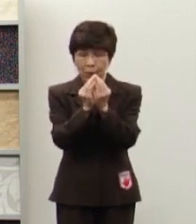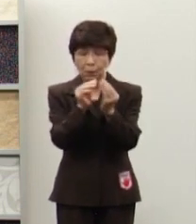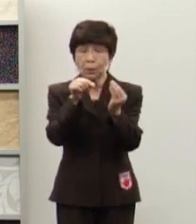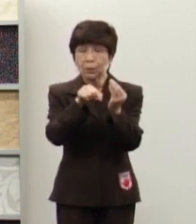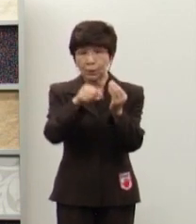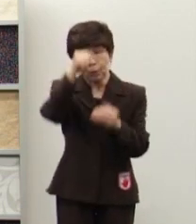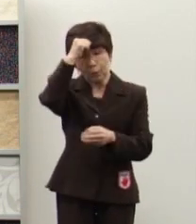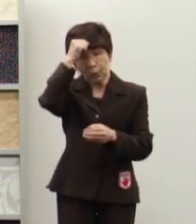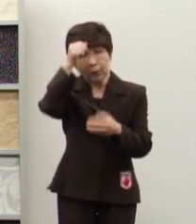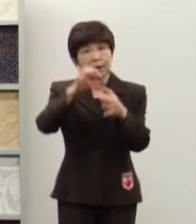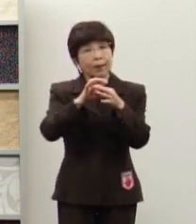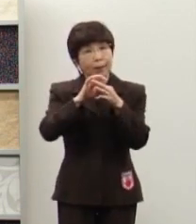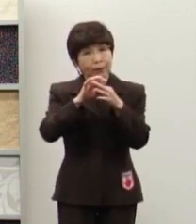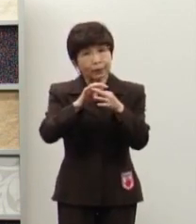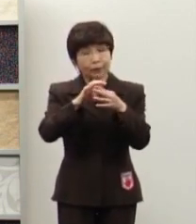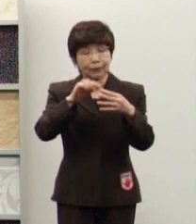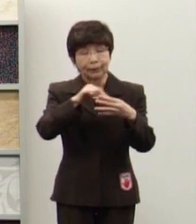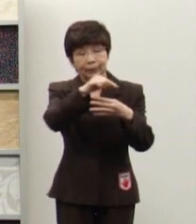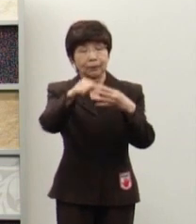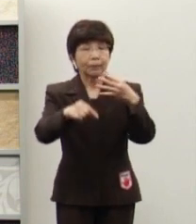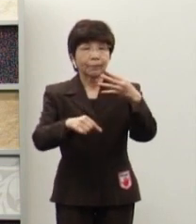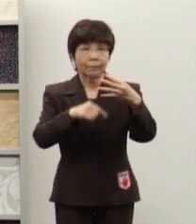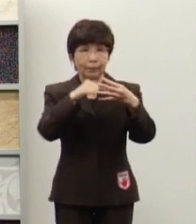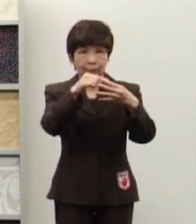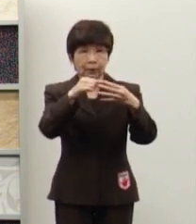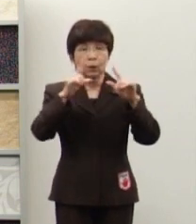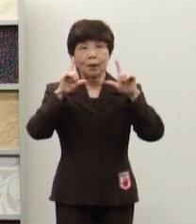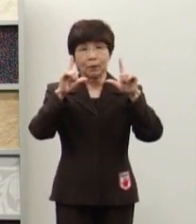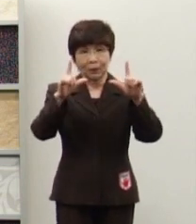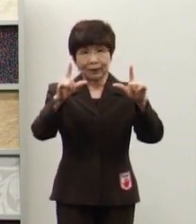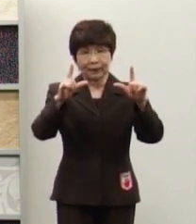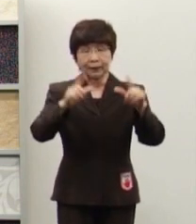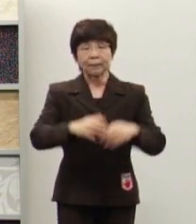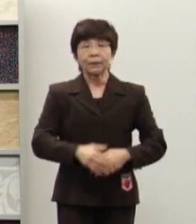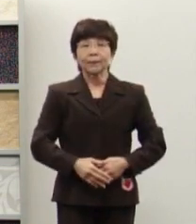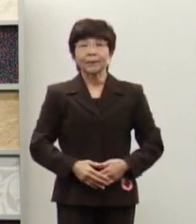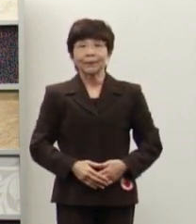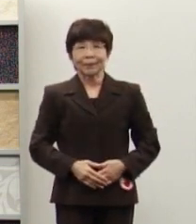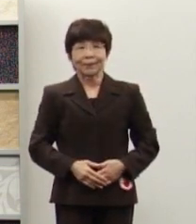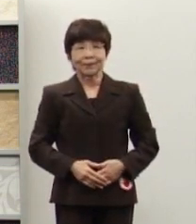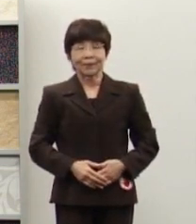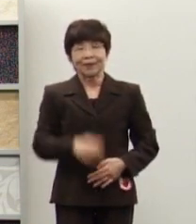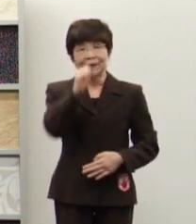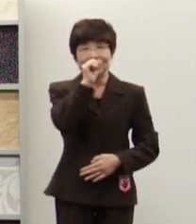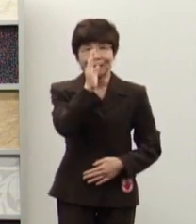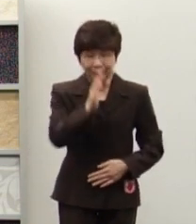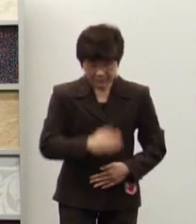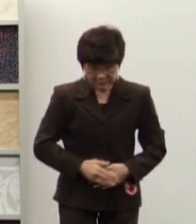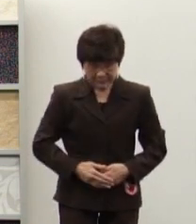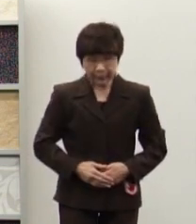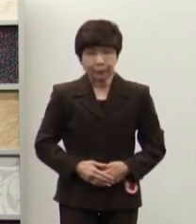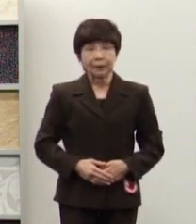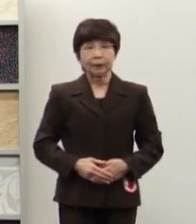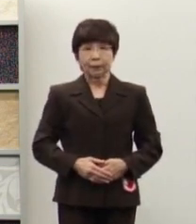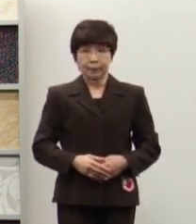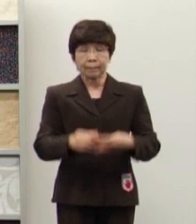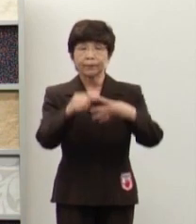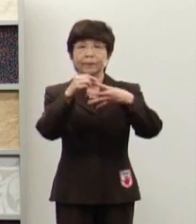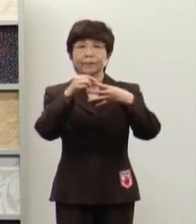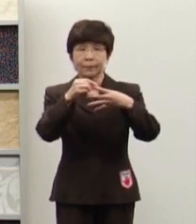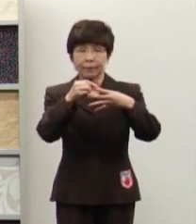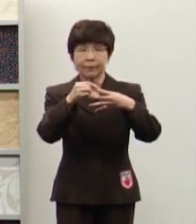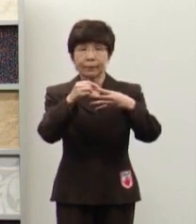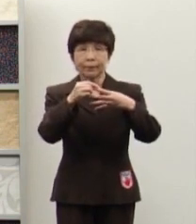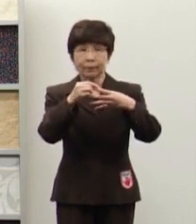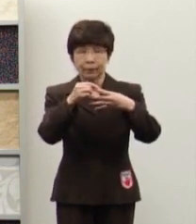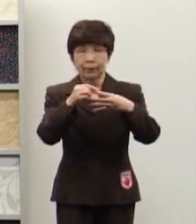。それでは4件続けて長崎知事から発表いたします。 はい、すみません、どうぞよろしくお願いいたします。まずはじめに新型コロナウイルス感